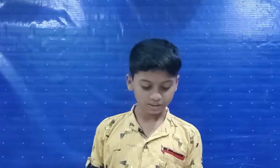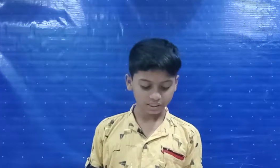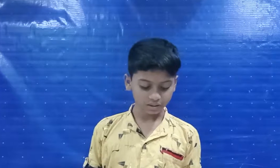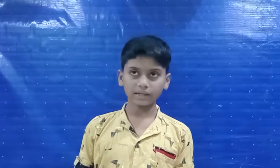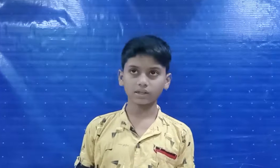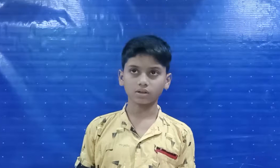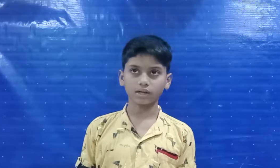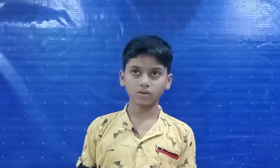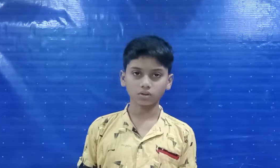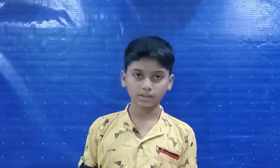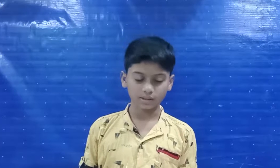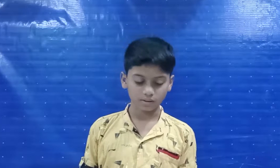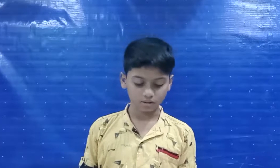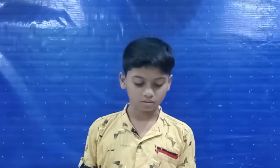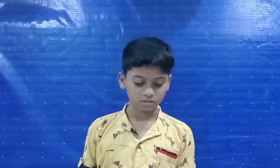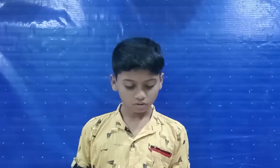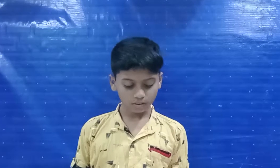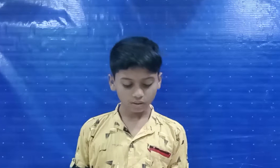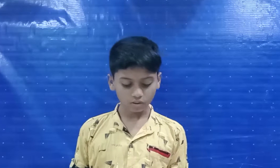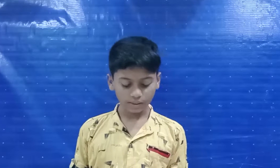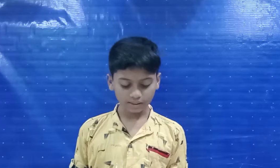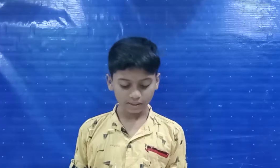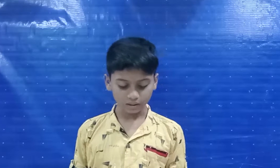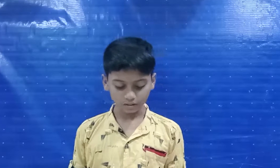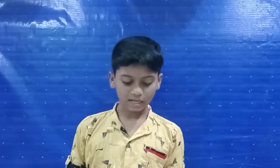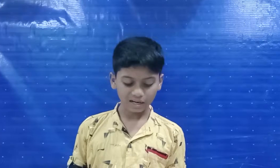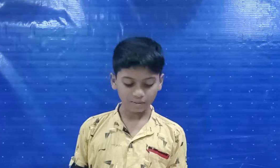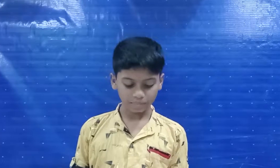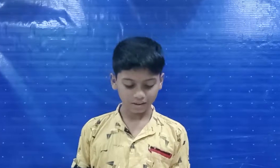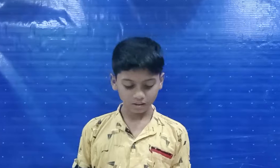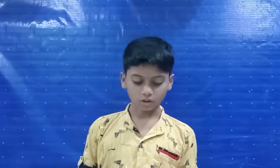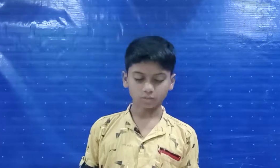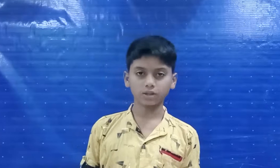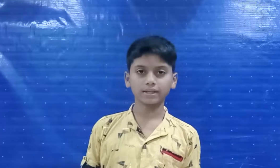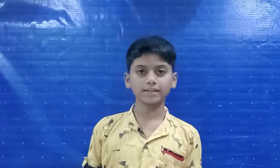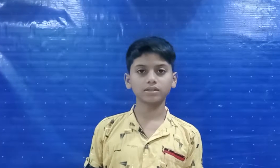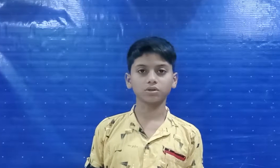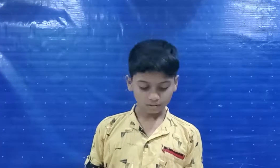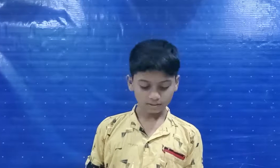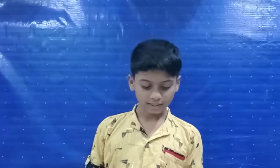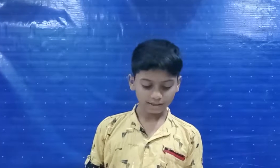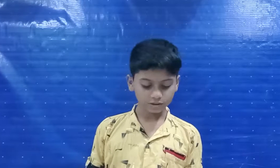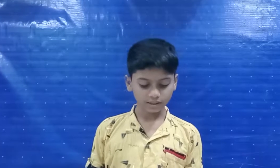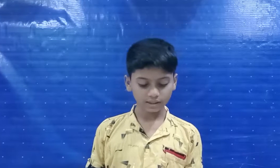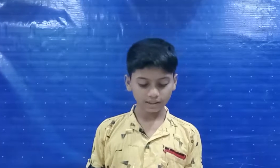গীতপ্রদেশে 22:29। তুমি কি কোনো ব্যক্তিকে তাহার ব্যাপারে তৎপর দেখিতেছ, যে রাজকরে